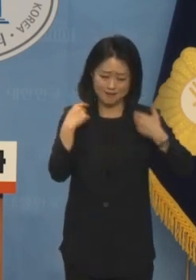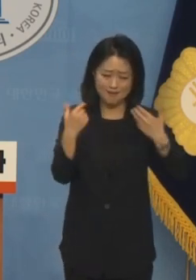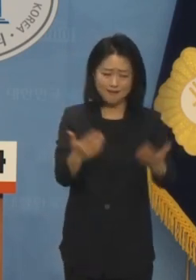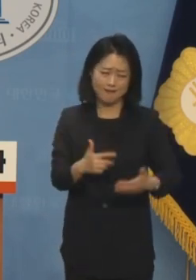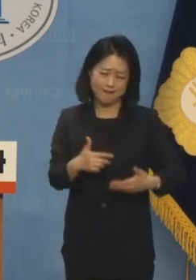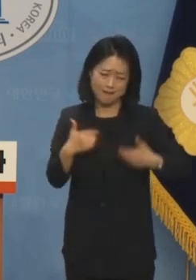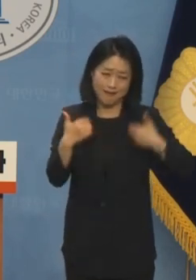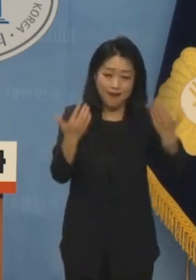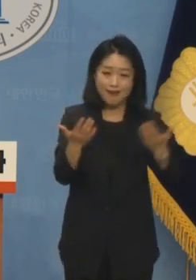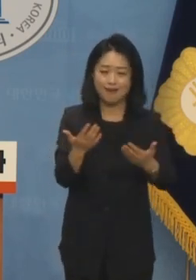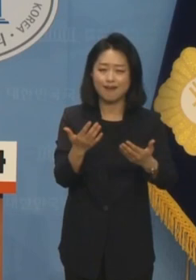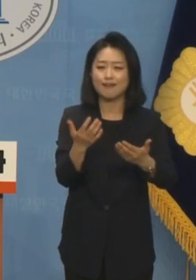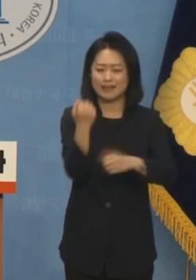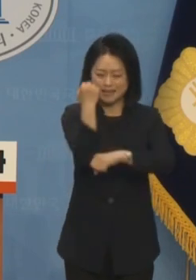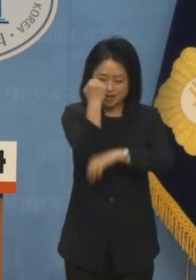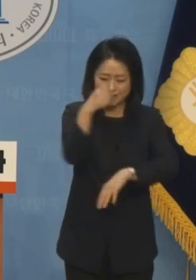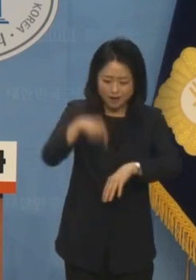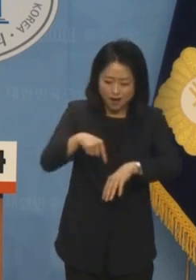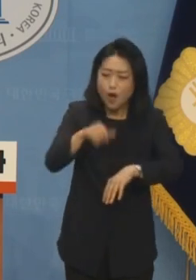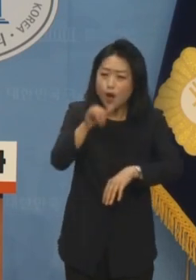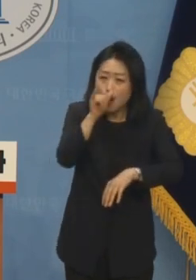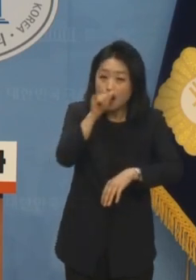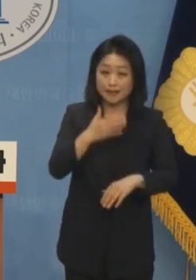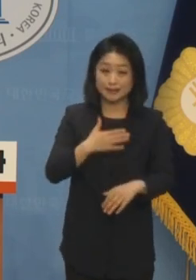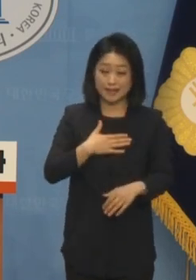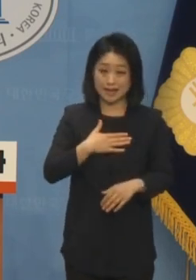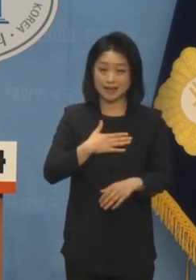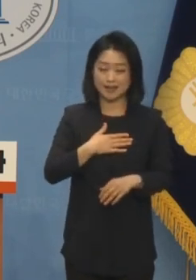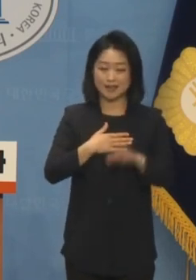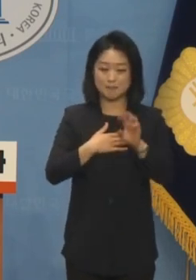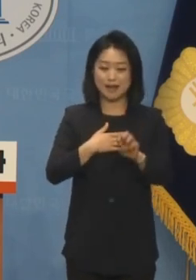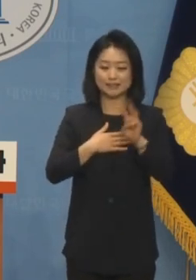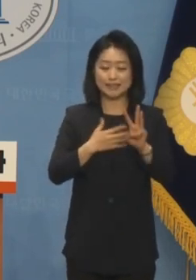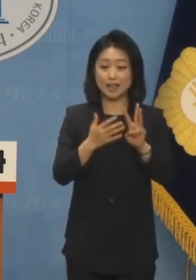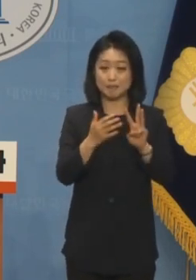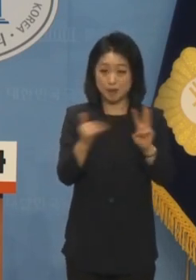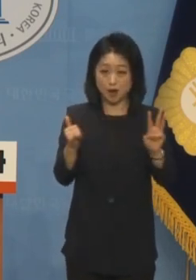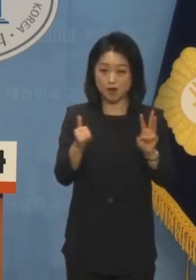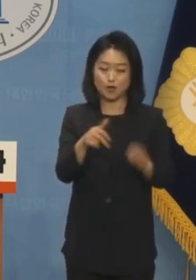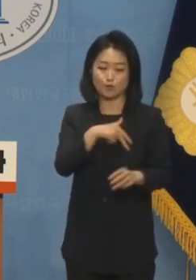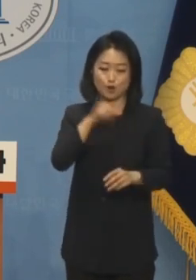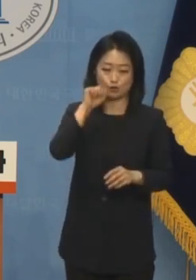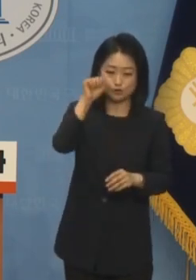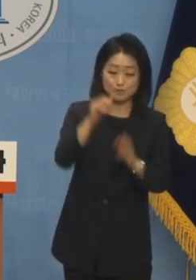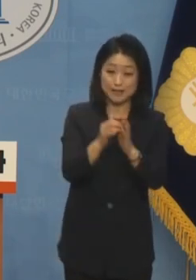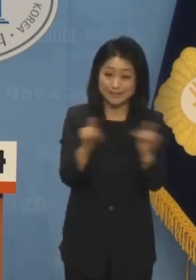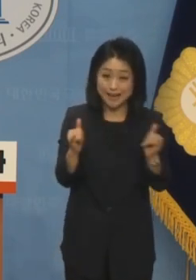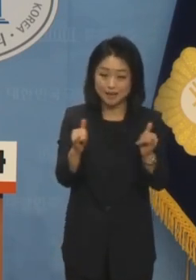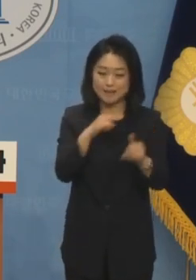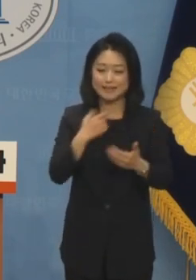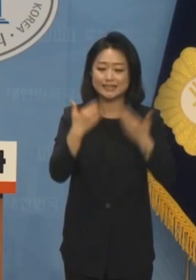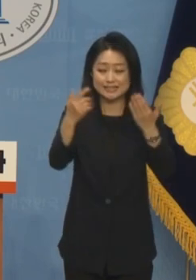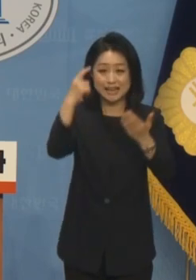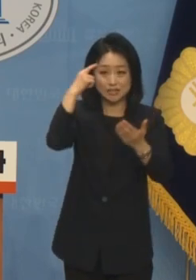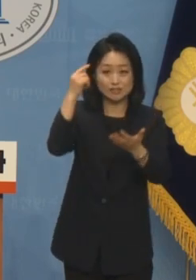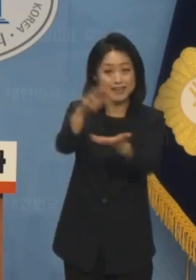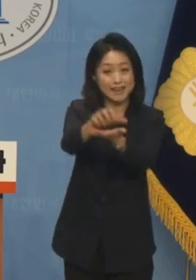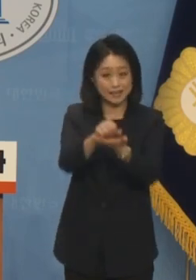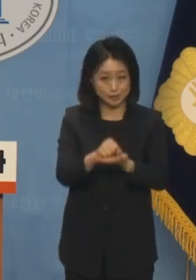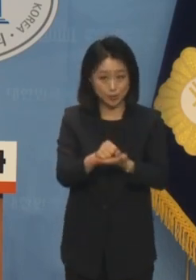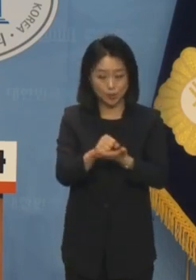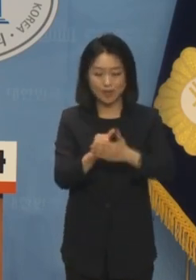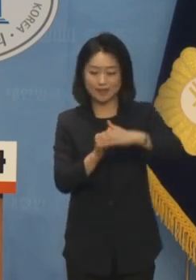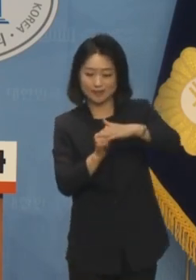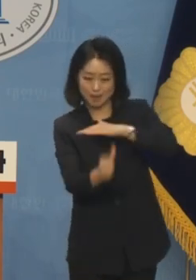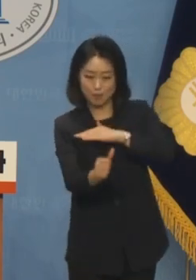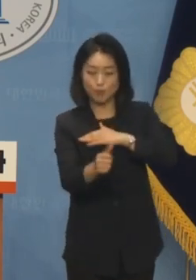희생에 밑거름이 있었습니다. 저는 43명 지역구 출마자들의 헌신과 희생의 정신을 받들어 그들을